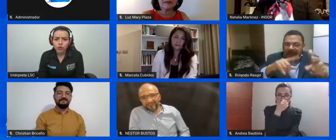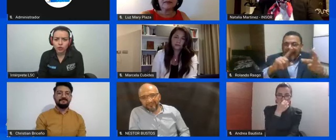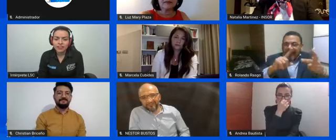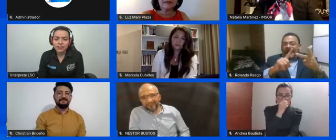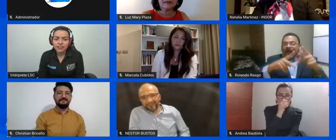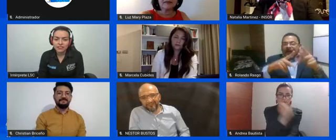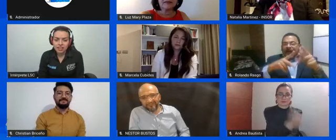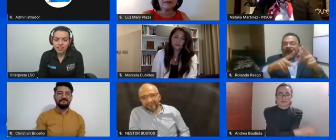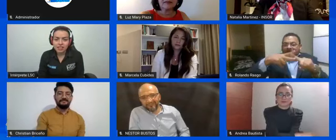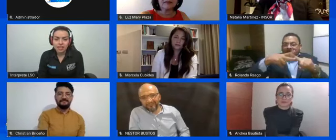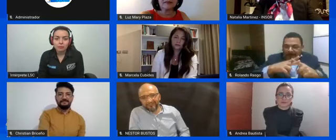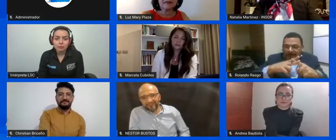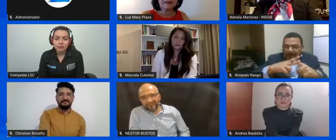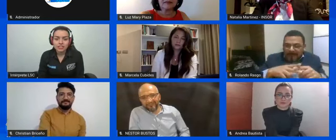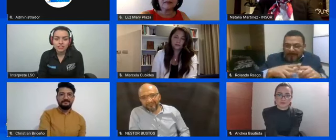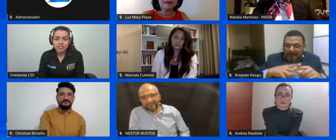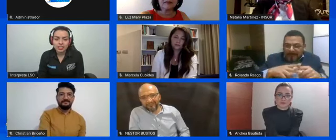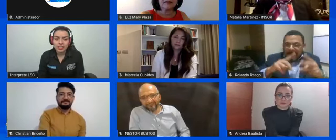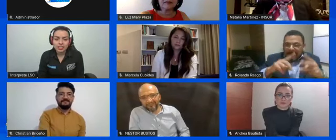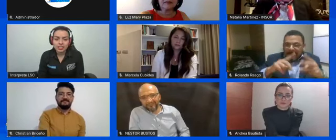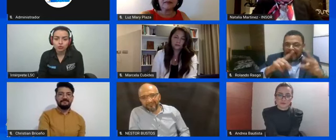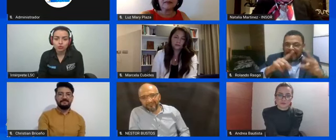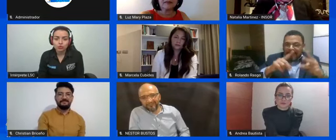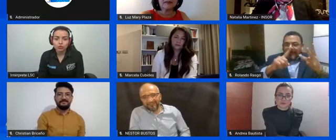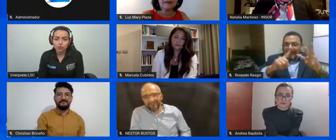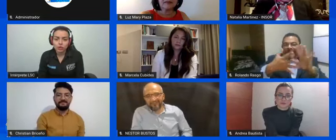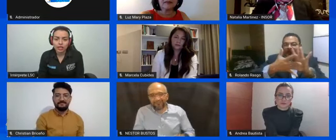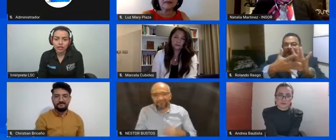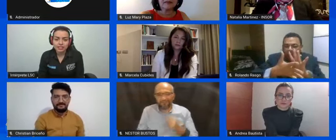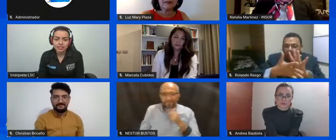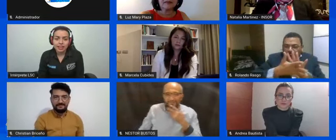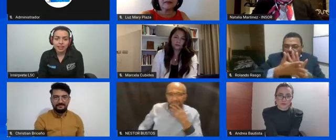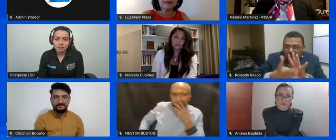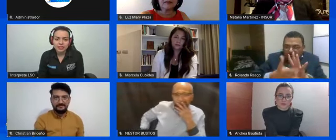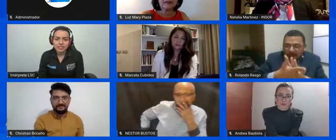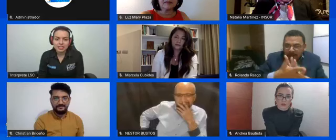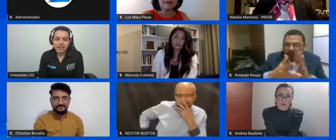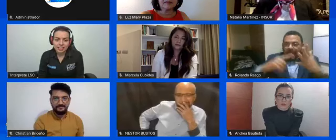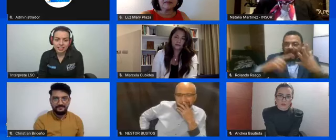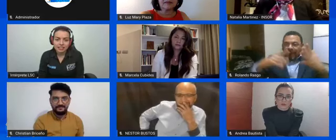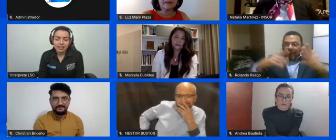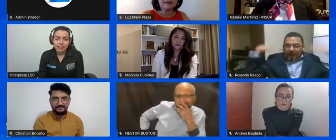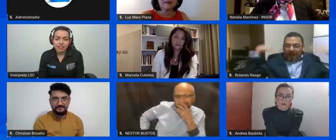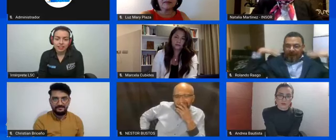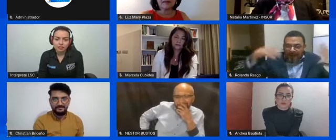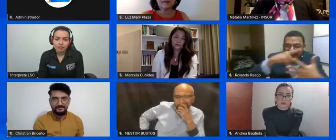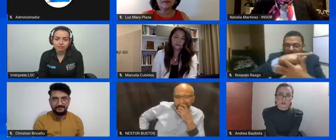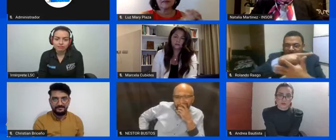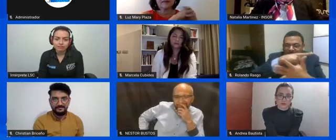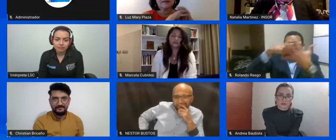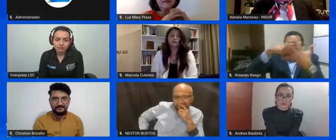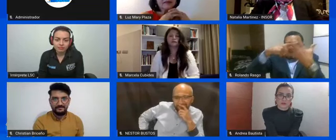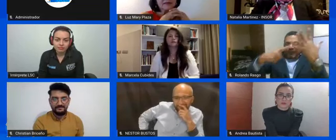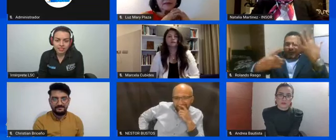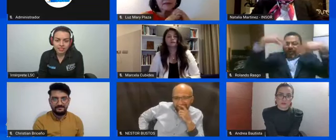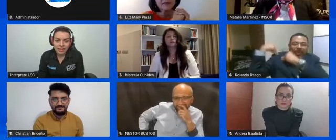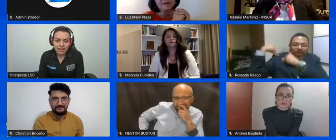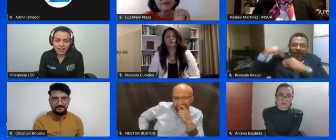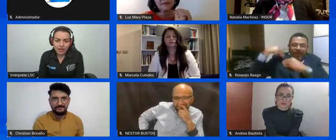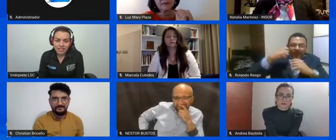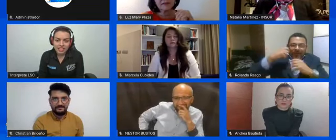dijeron, lo que pasa es que su rol es pues estar allí, enseñar la lengua de señas, hacer